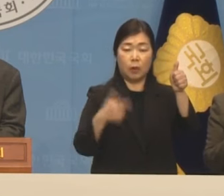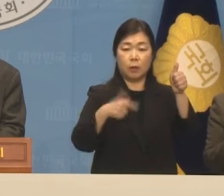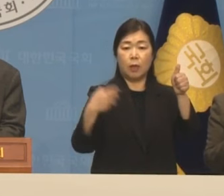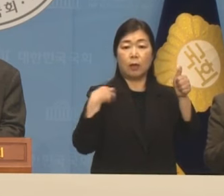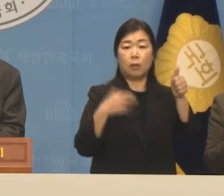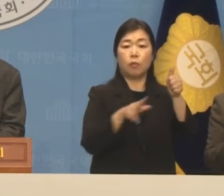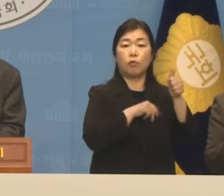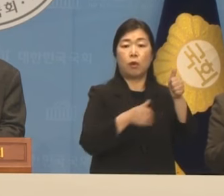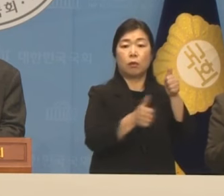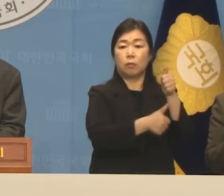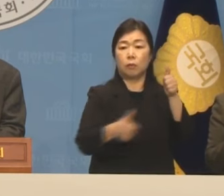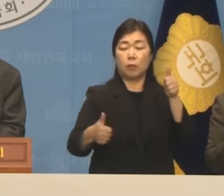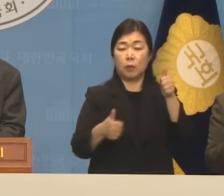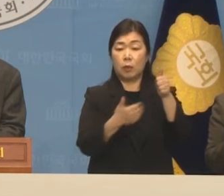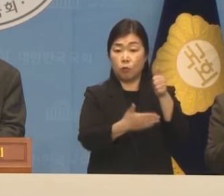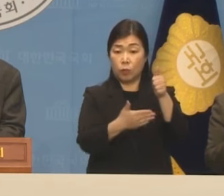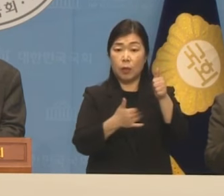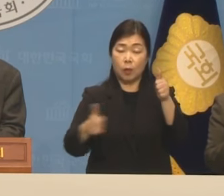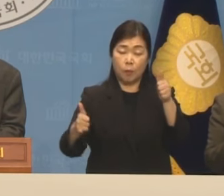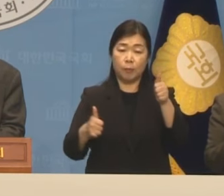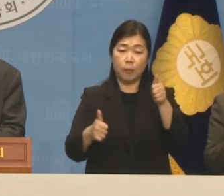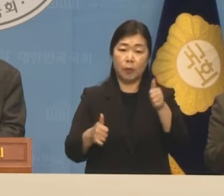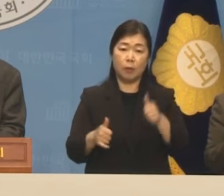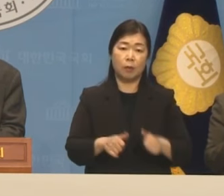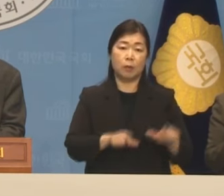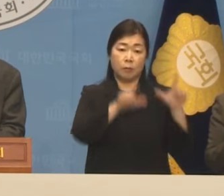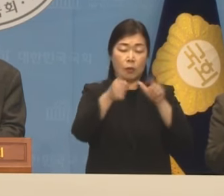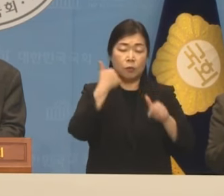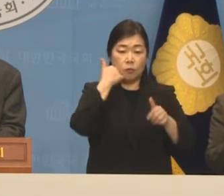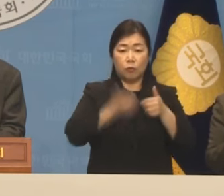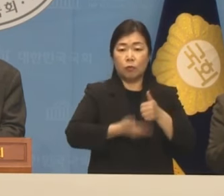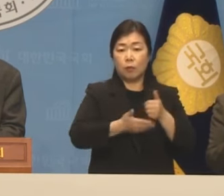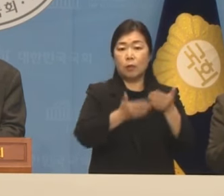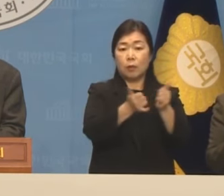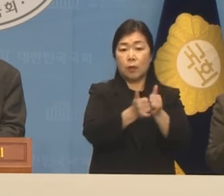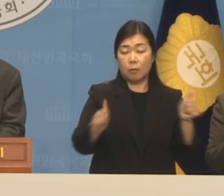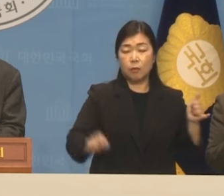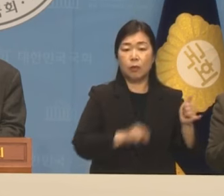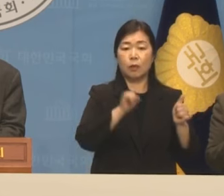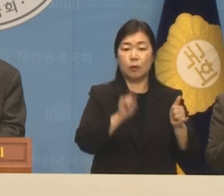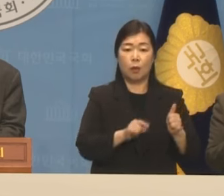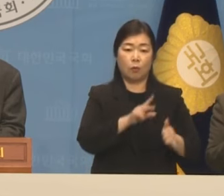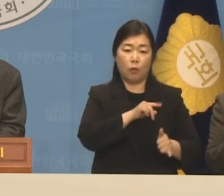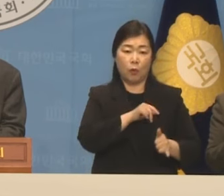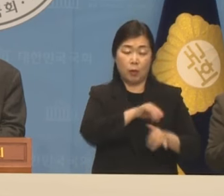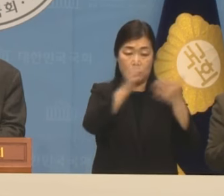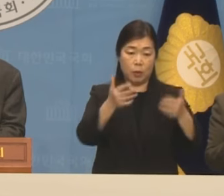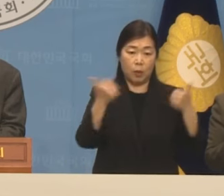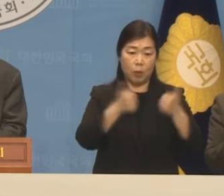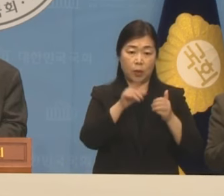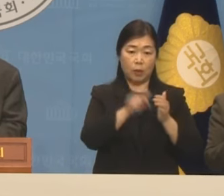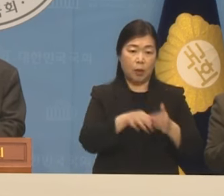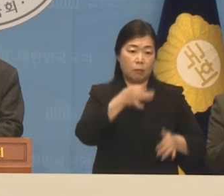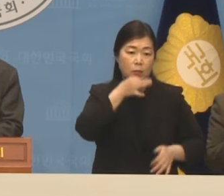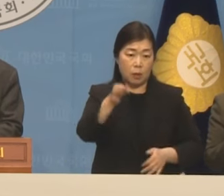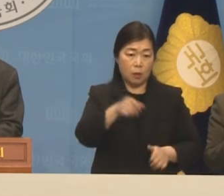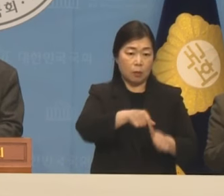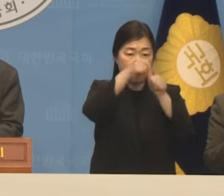상임위원은 시민사회가 추천한 인사 중 위원회 전체 회의에서 호선한다.